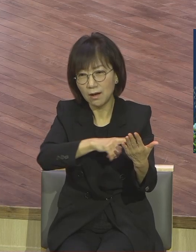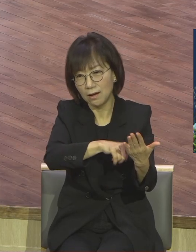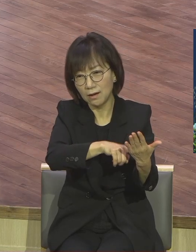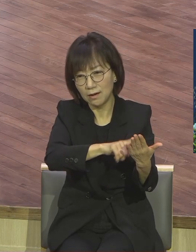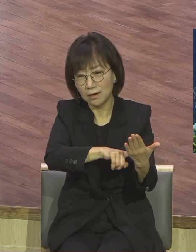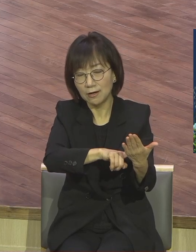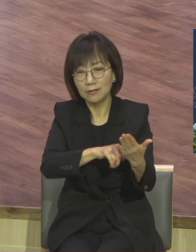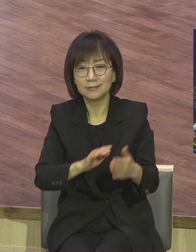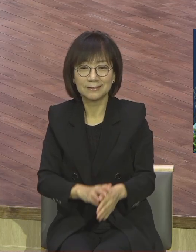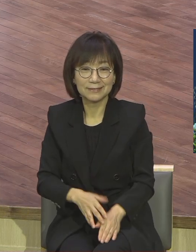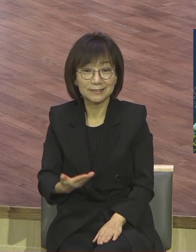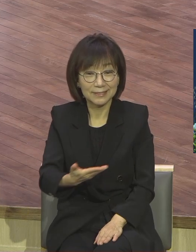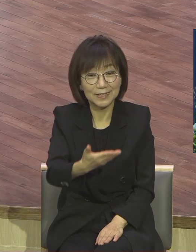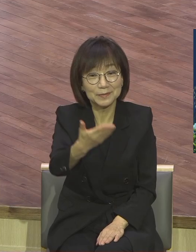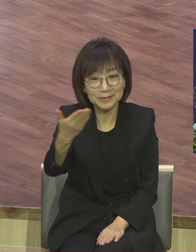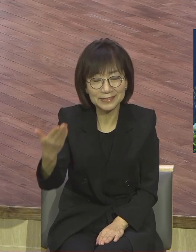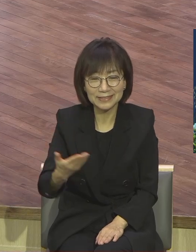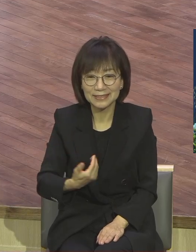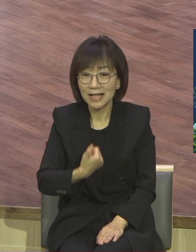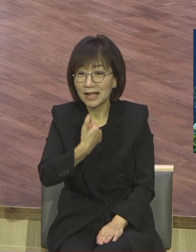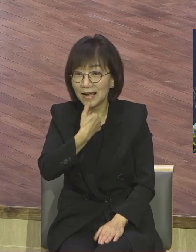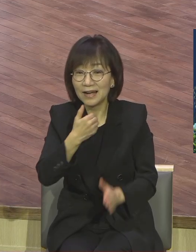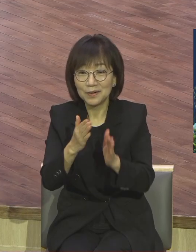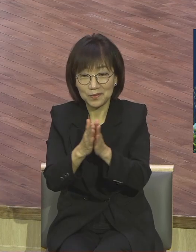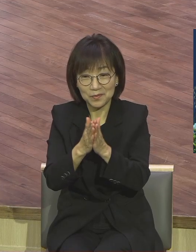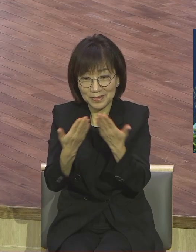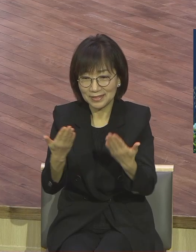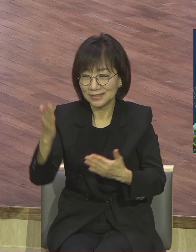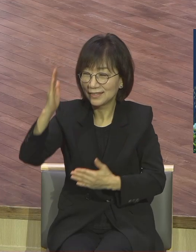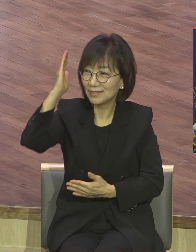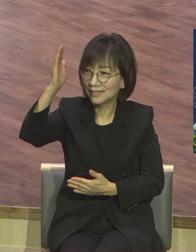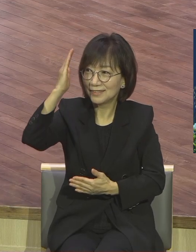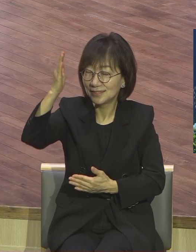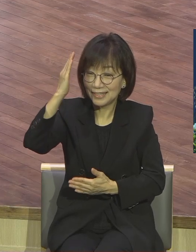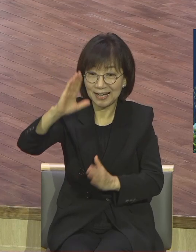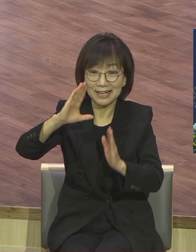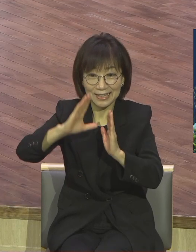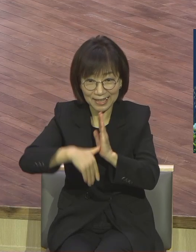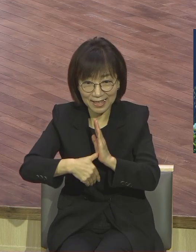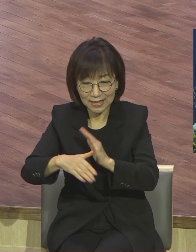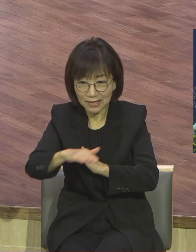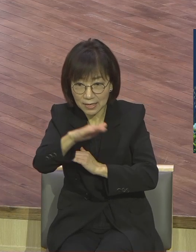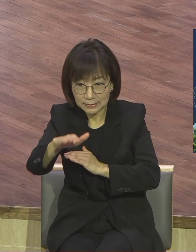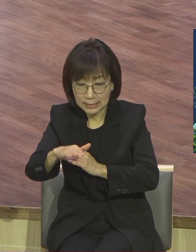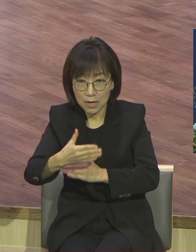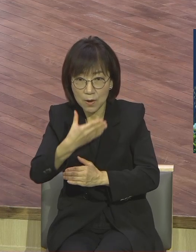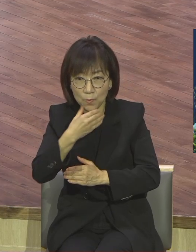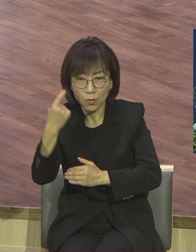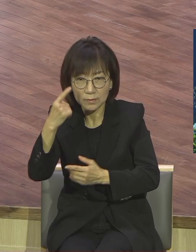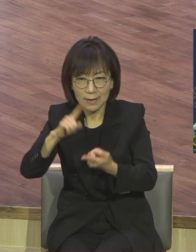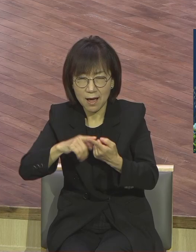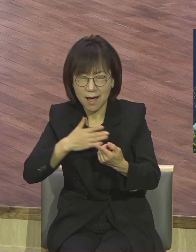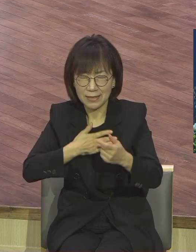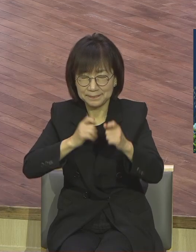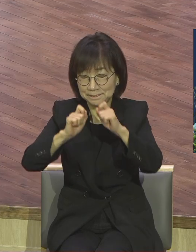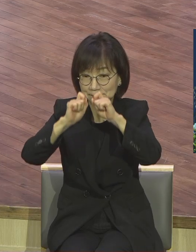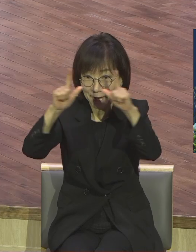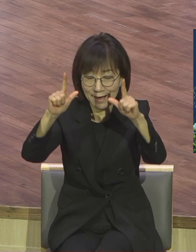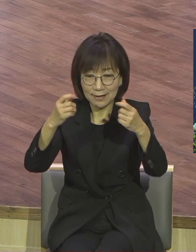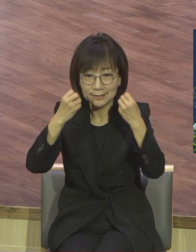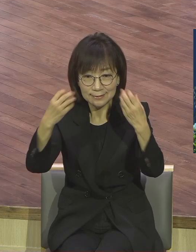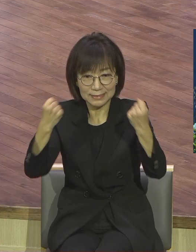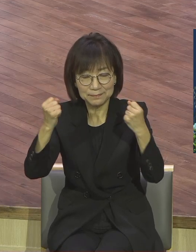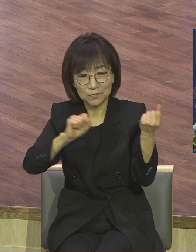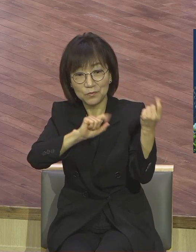예언계 모든 성도들 이 로마서 강해를 통해서 복음의 진수를 사실상 맛보고